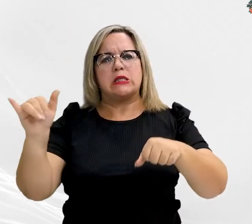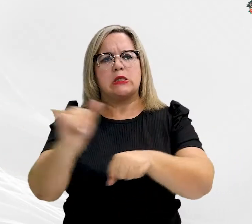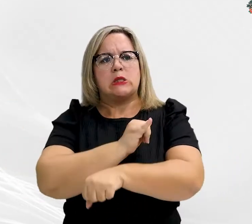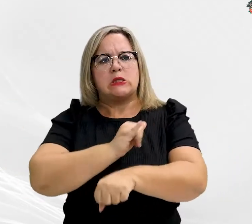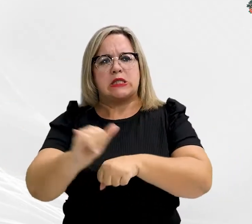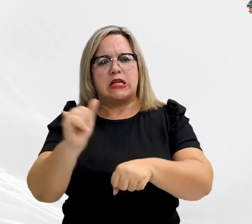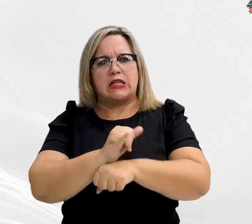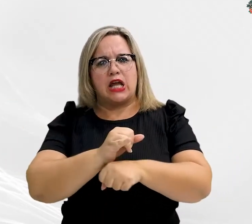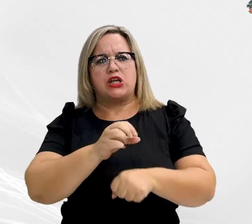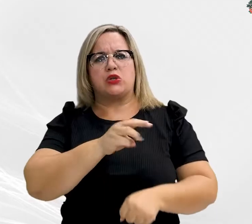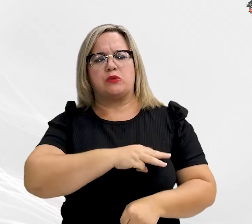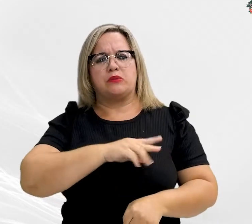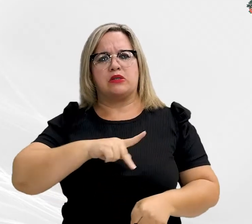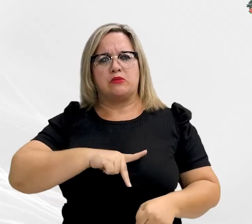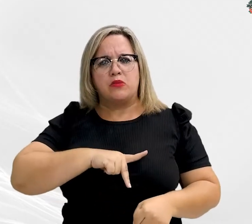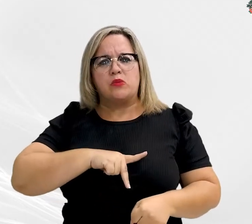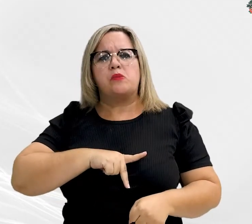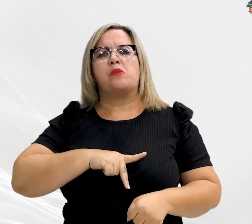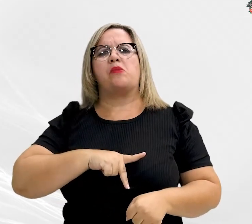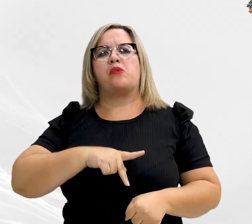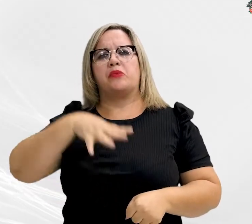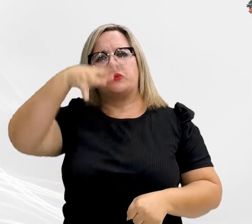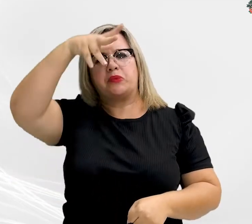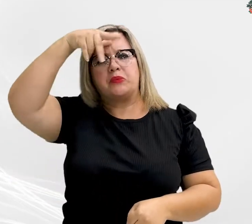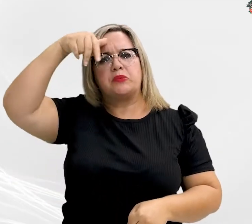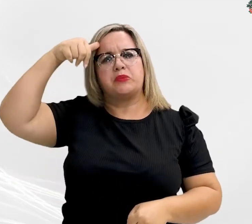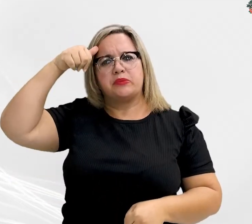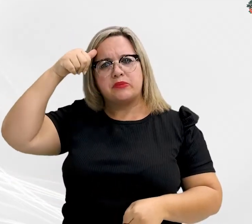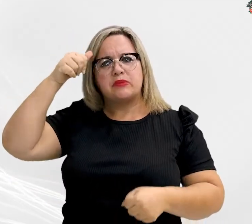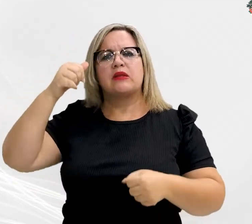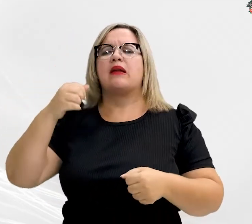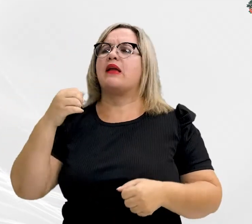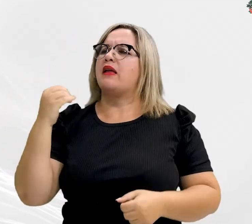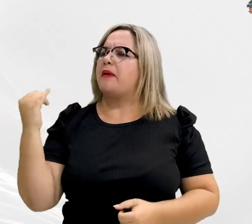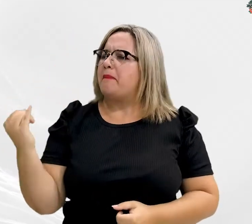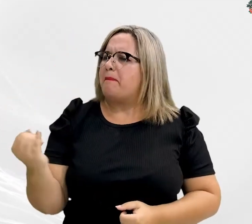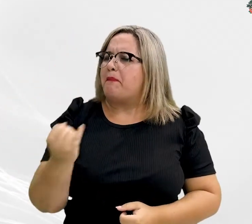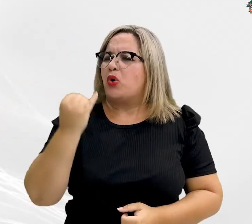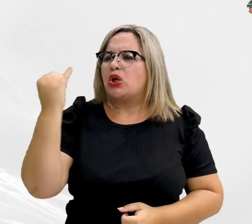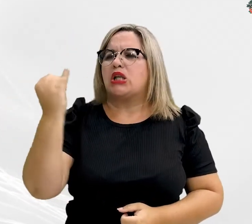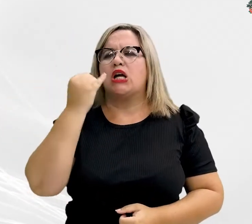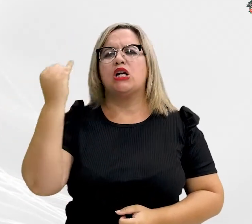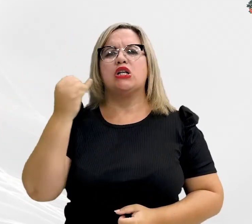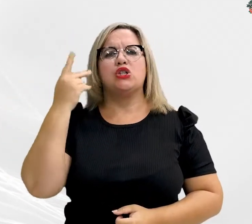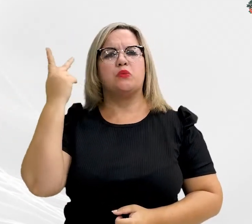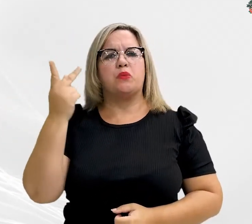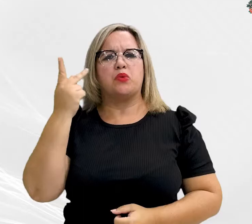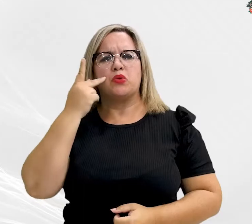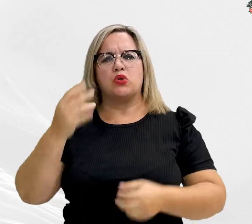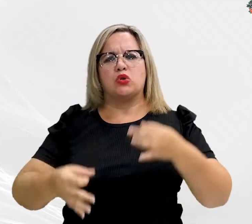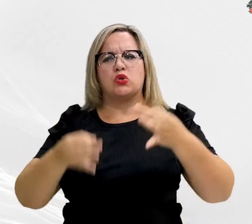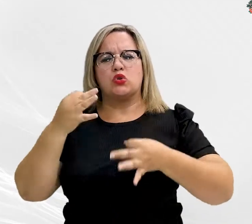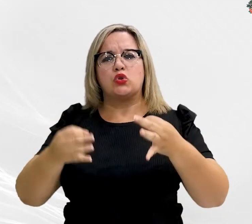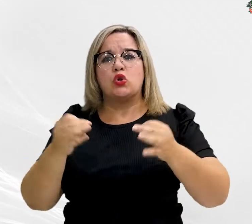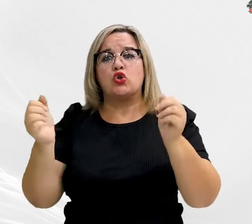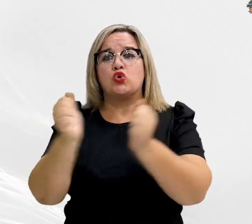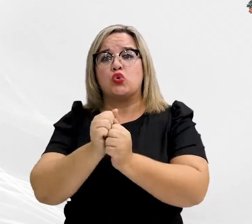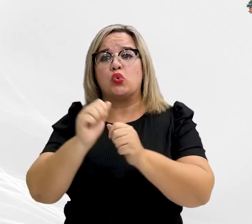do mpmt e reforçou a participação decisiva dos promotores de justiça e assessores